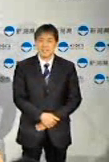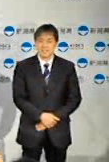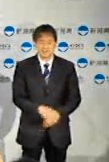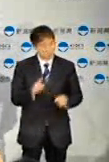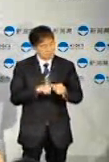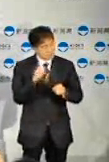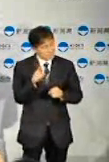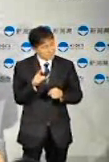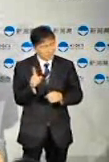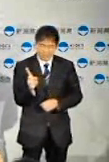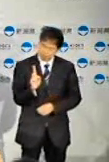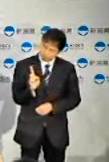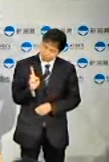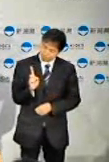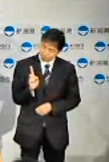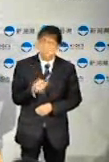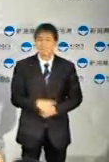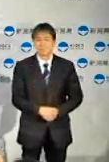そうですね、